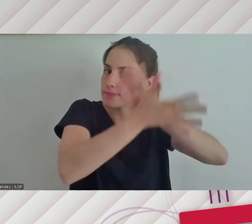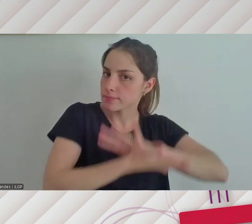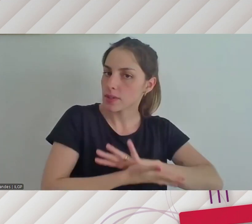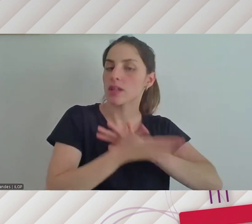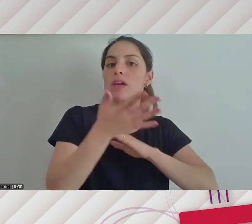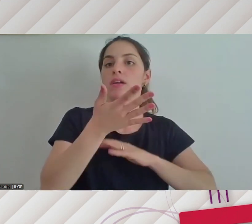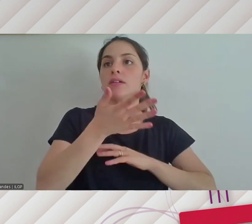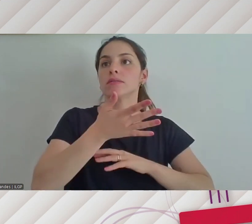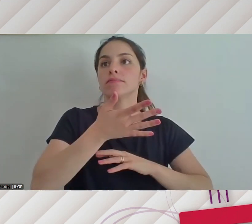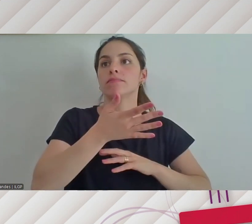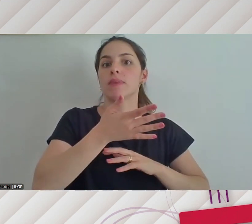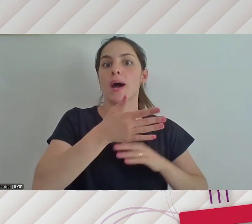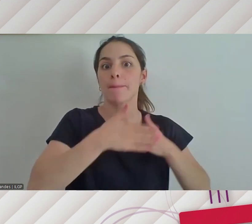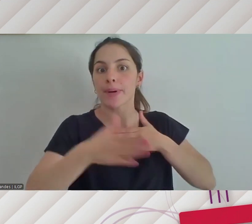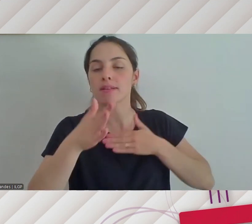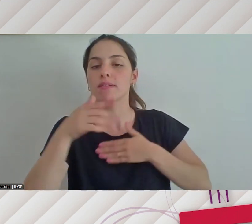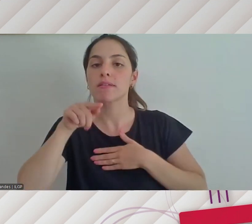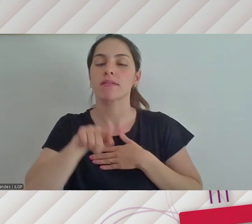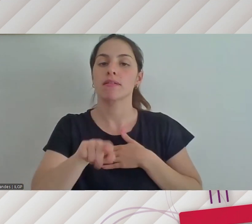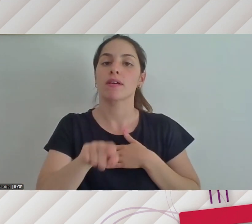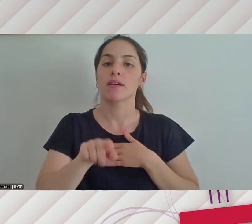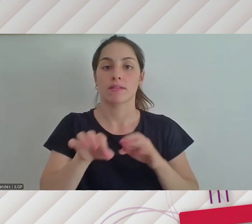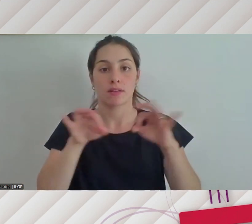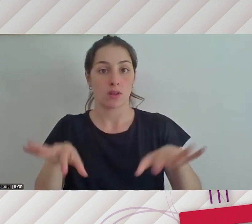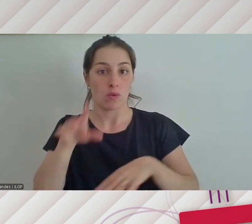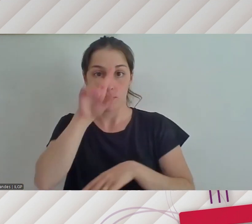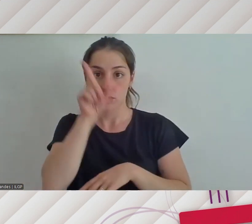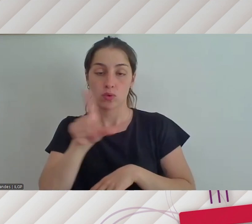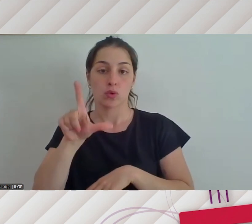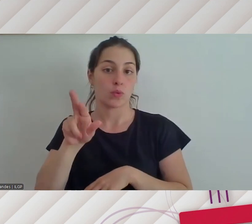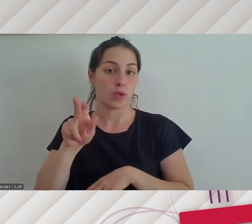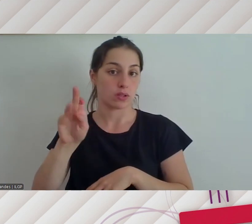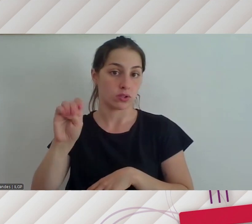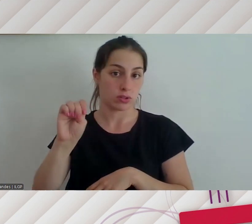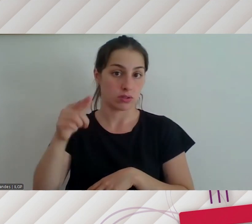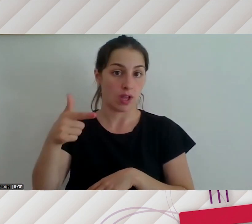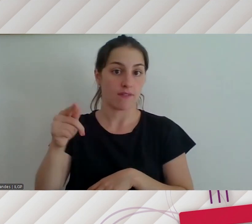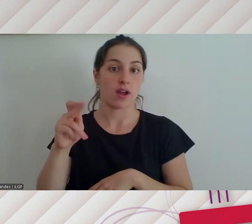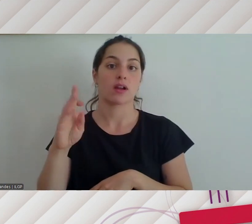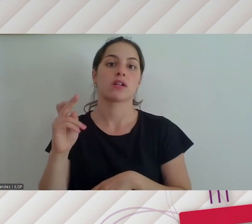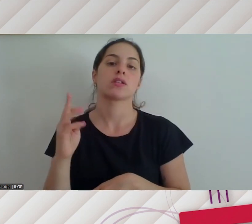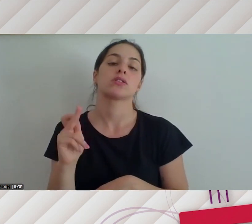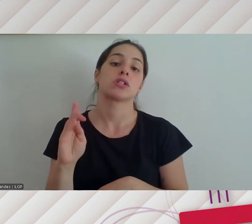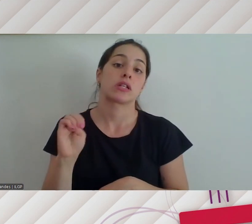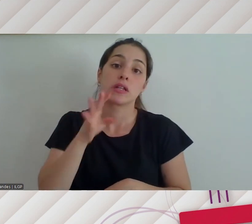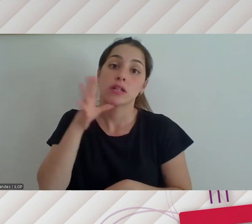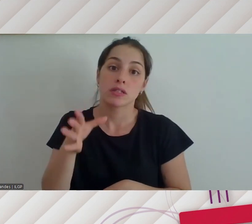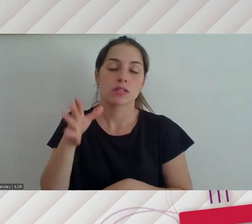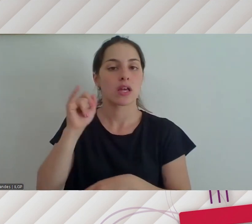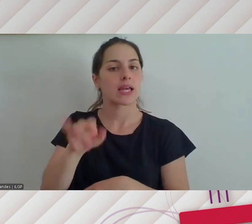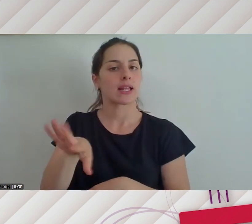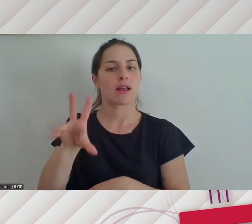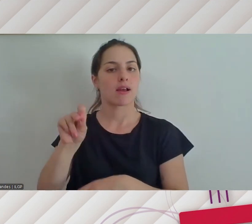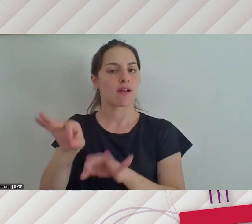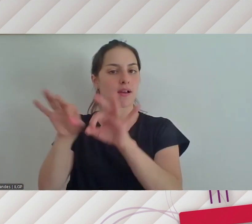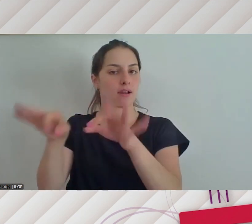temos, e como disse o professor Valadares Tavares, o INA é uma escola. E não podemos ter dúvidas sobre